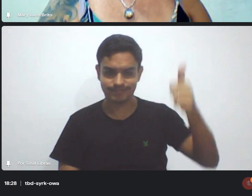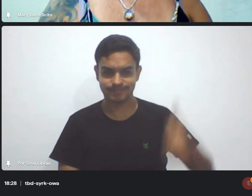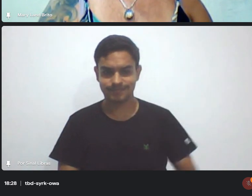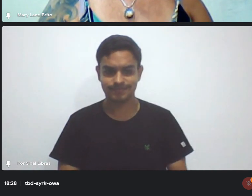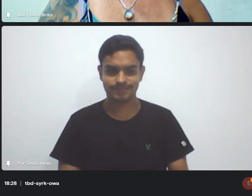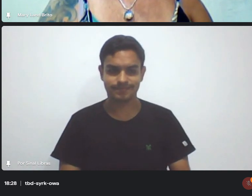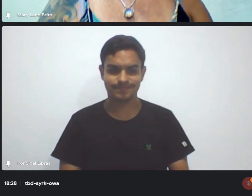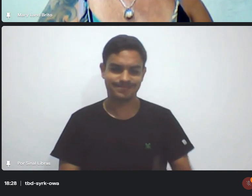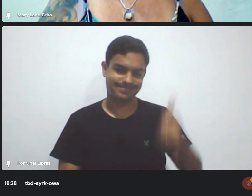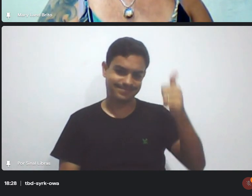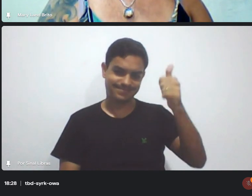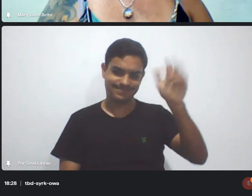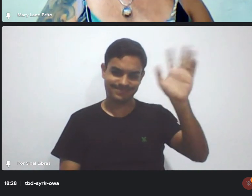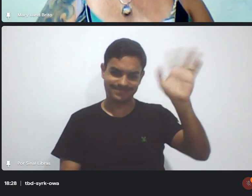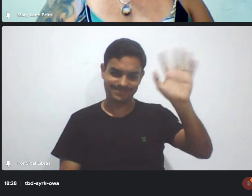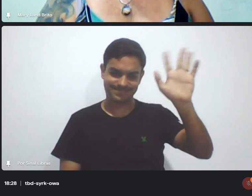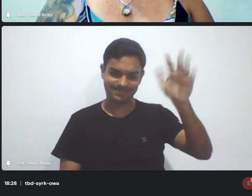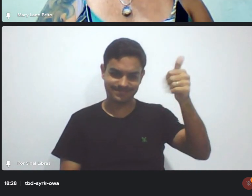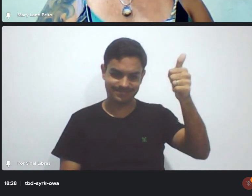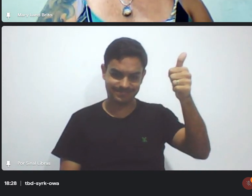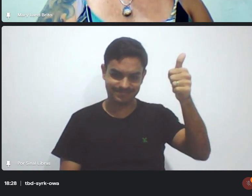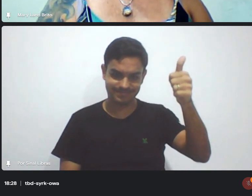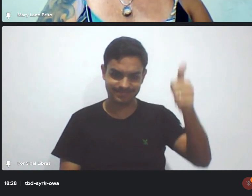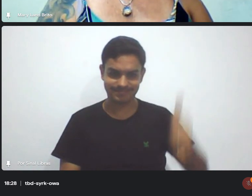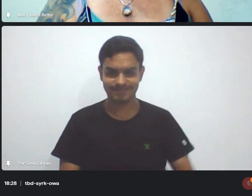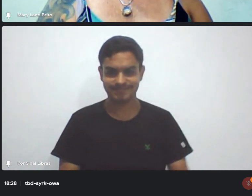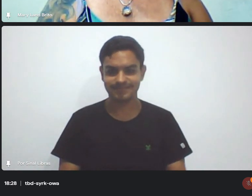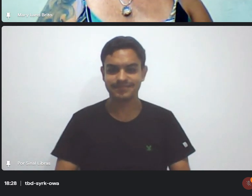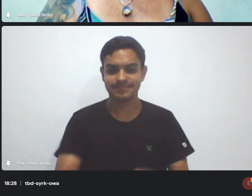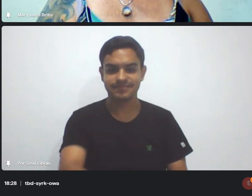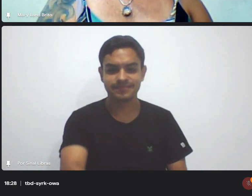vocês. Essa é a primeira direct.